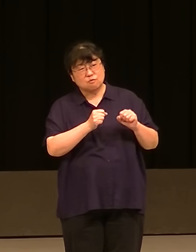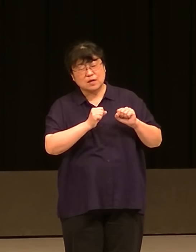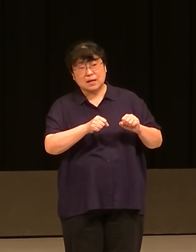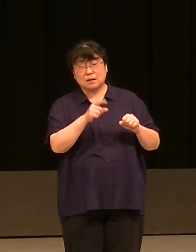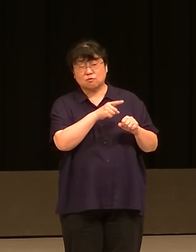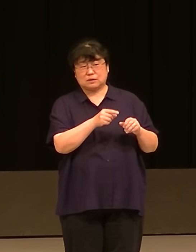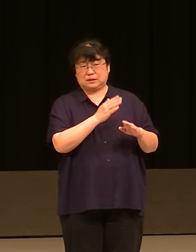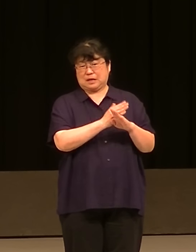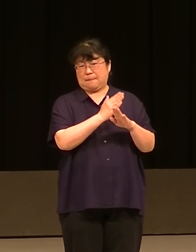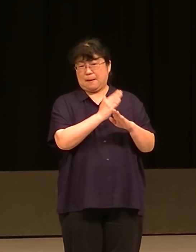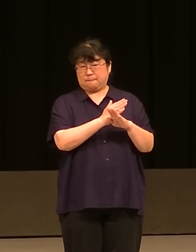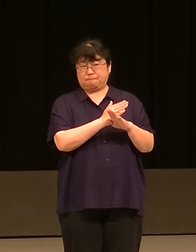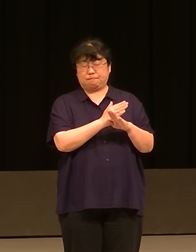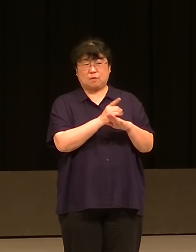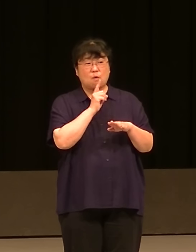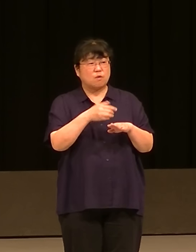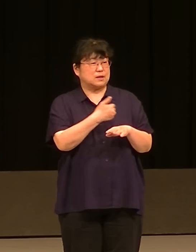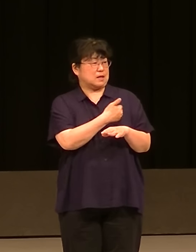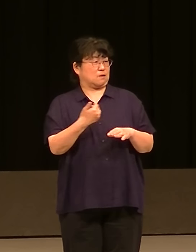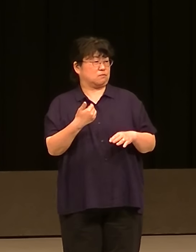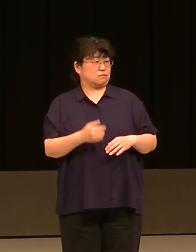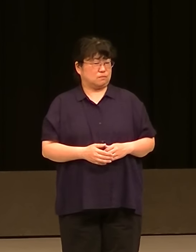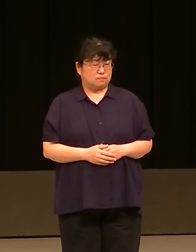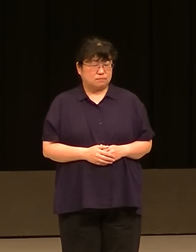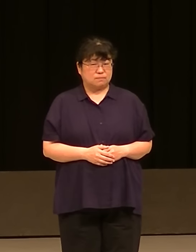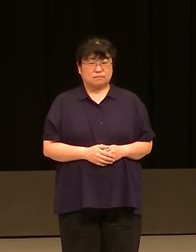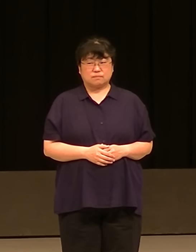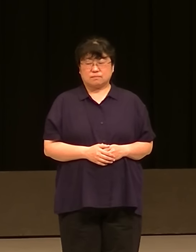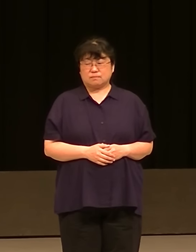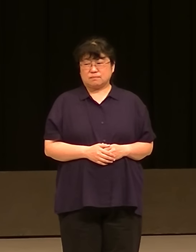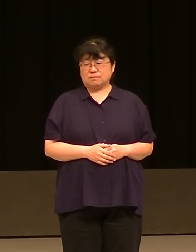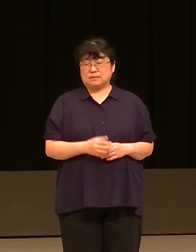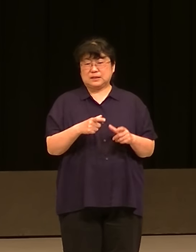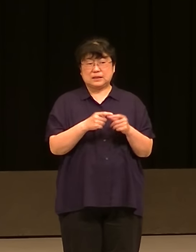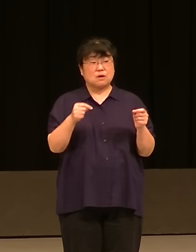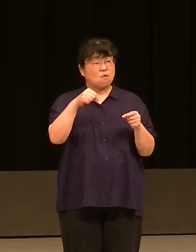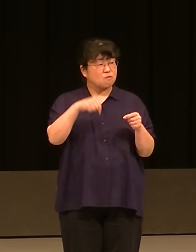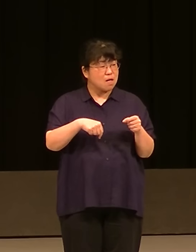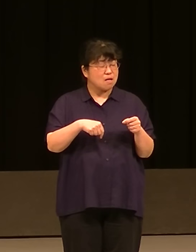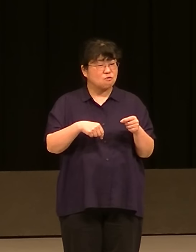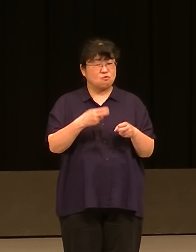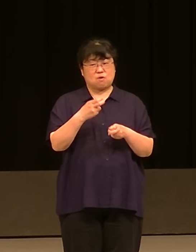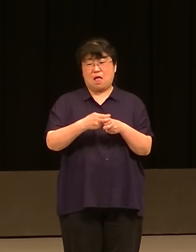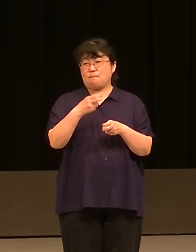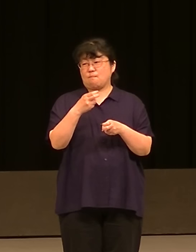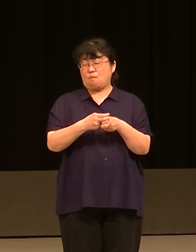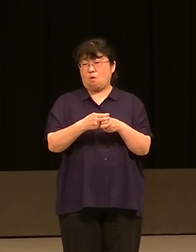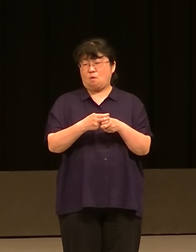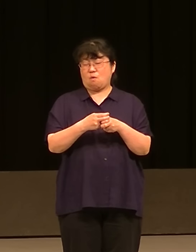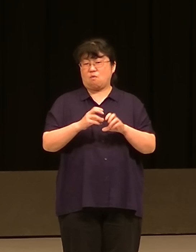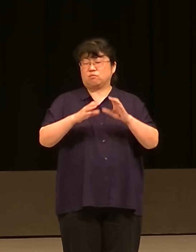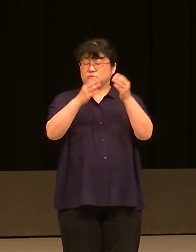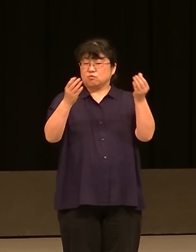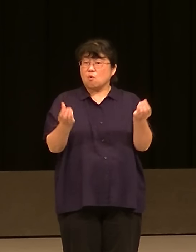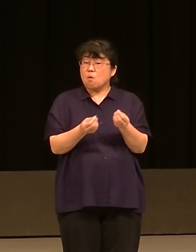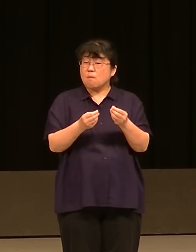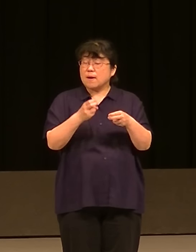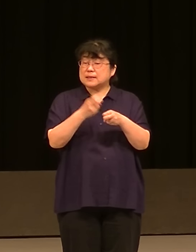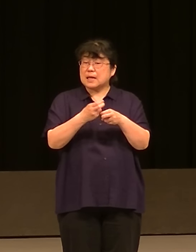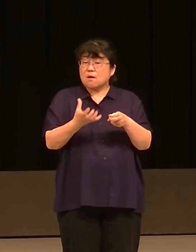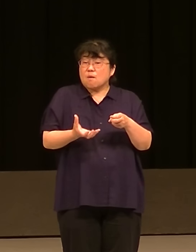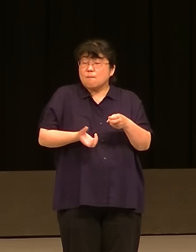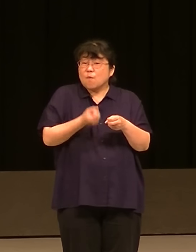メだ、ということが言えるわけでございます。日本がこの日本国憲法、グローバル憲法を持っている